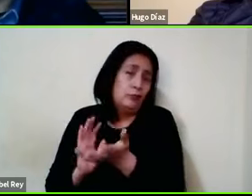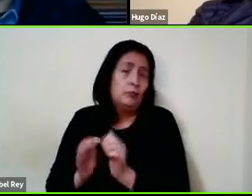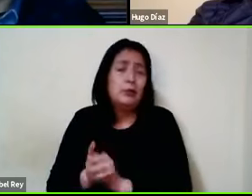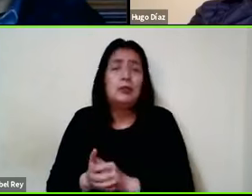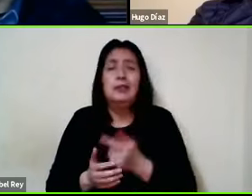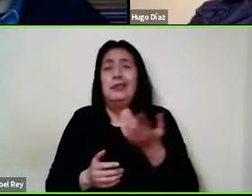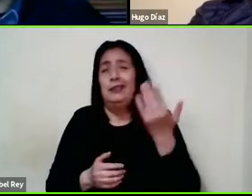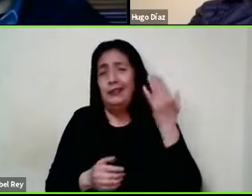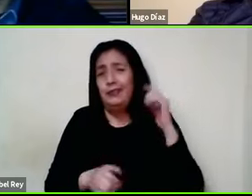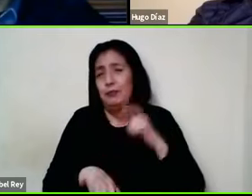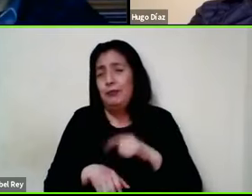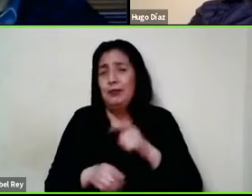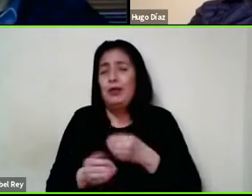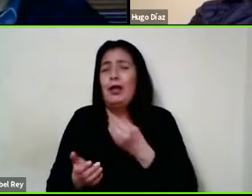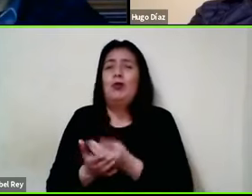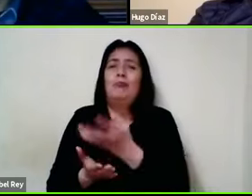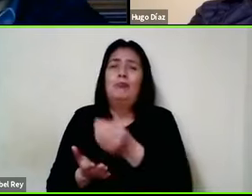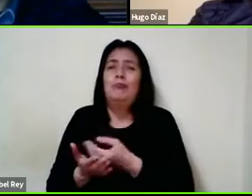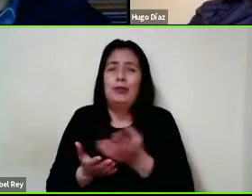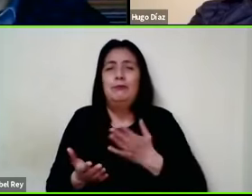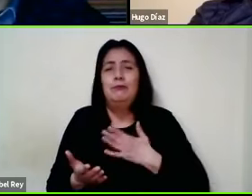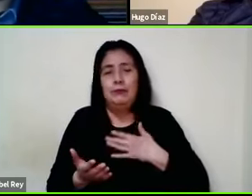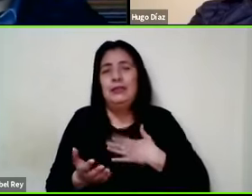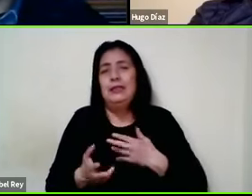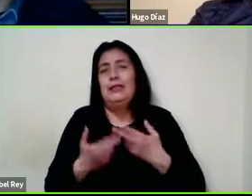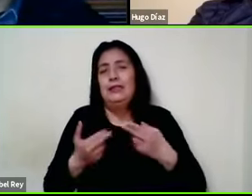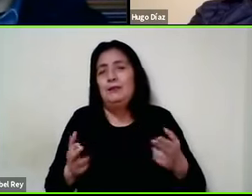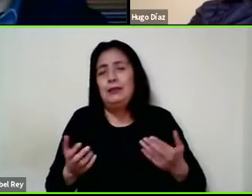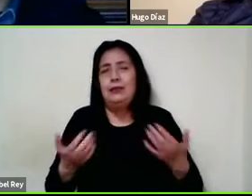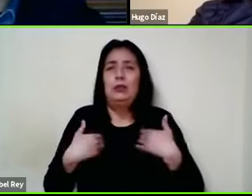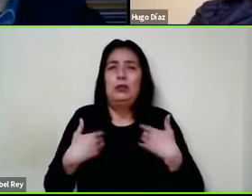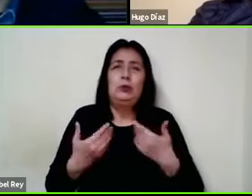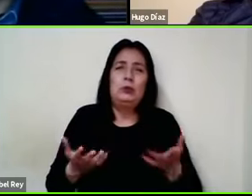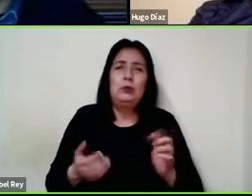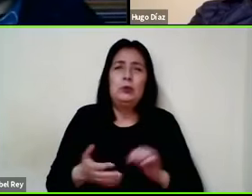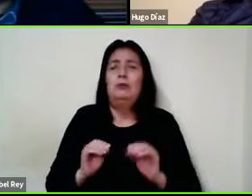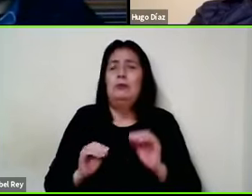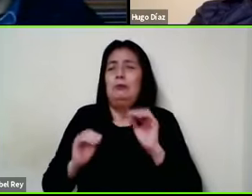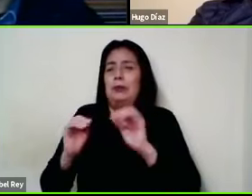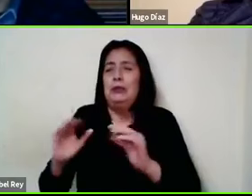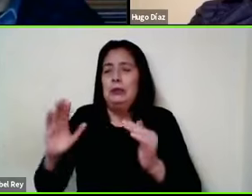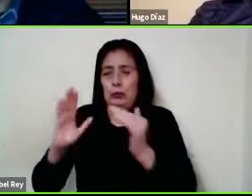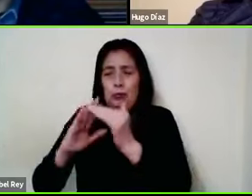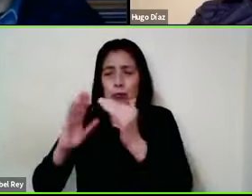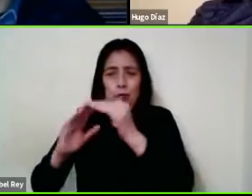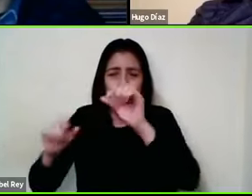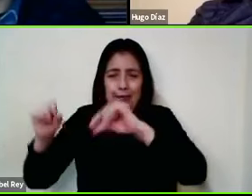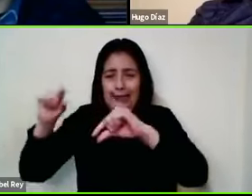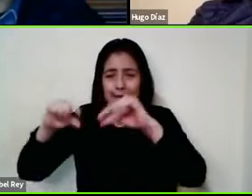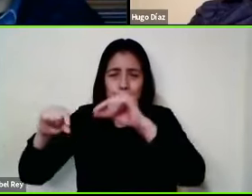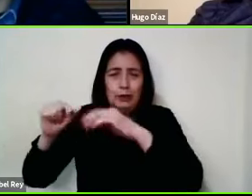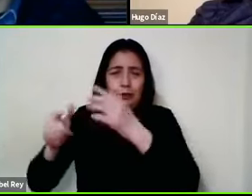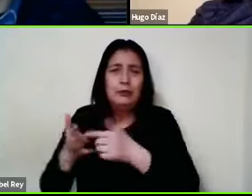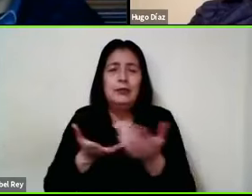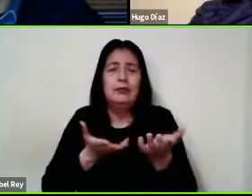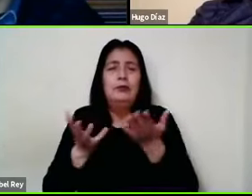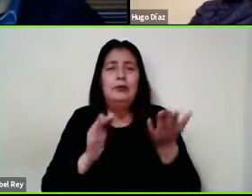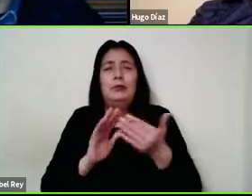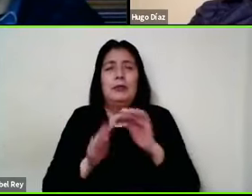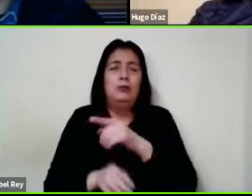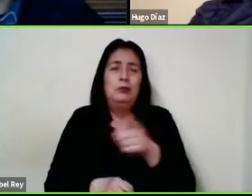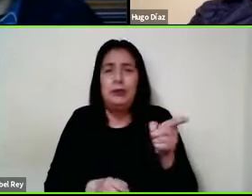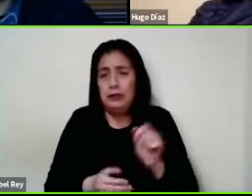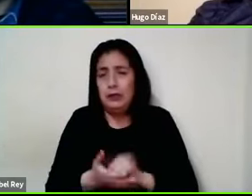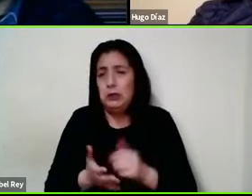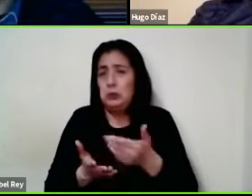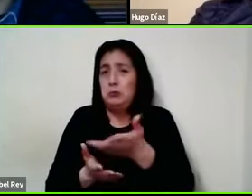aquel momento empecé a comprar mis herramientas, mis cositas y a implementar un laboratorio en servicio a la comunidad. La comunidad